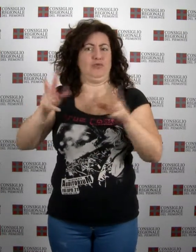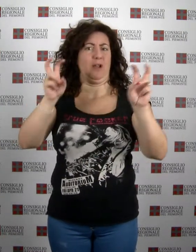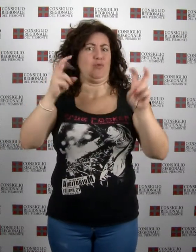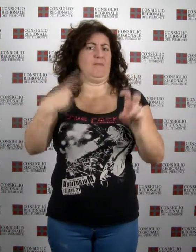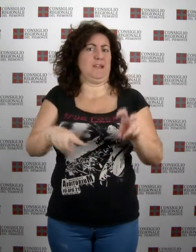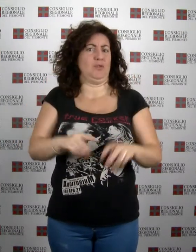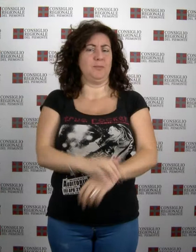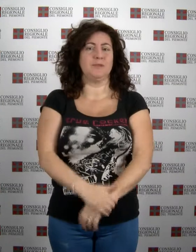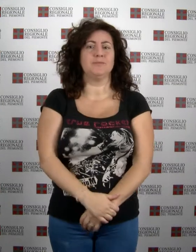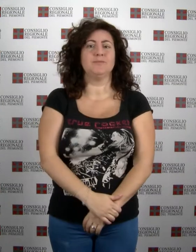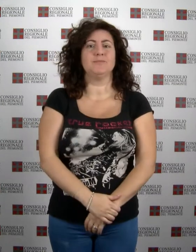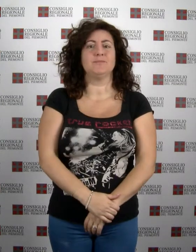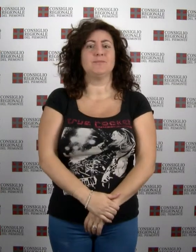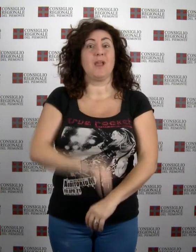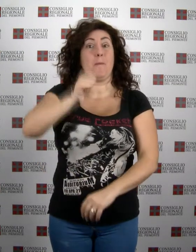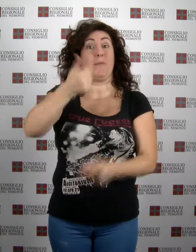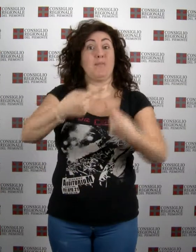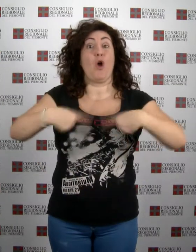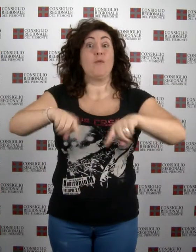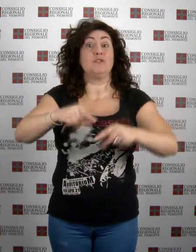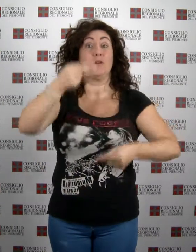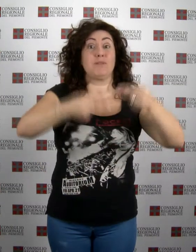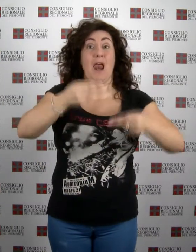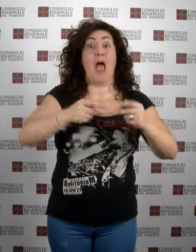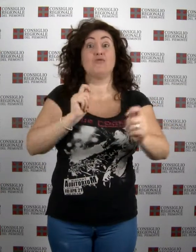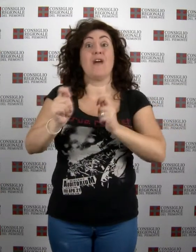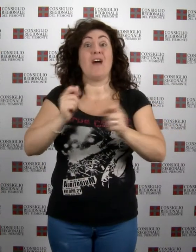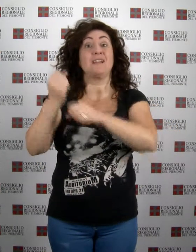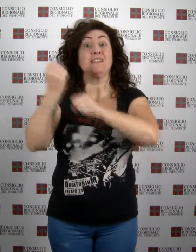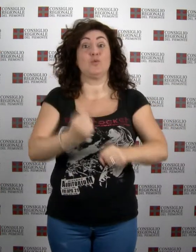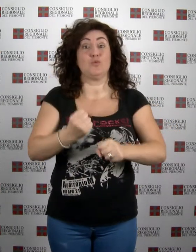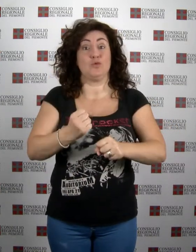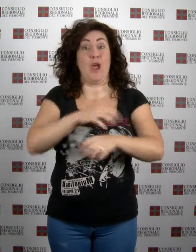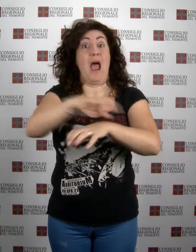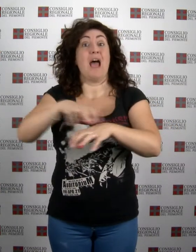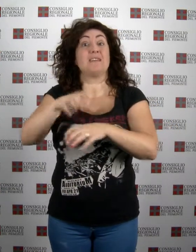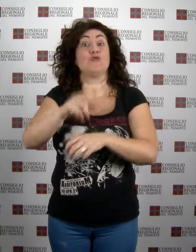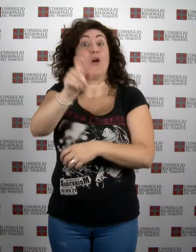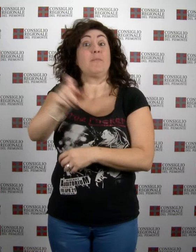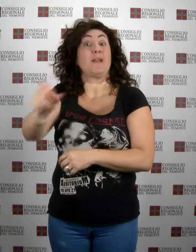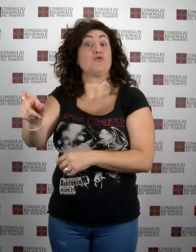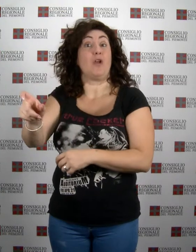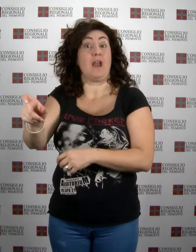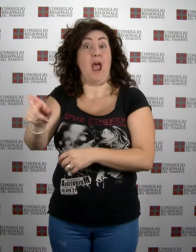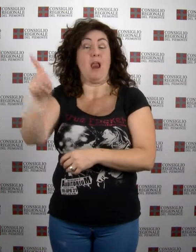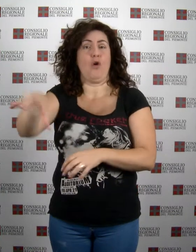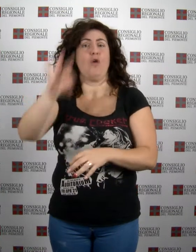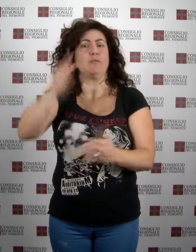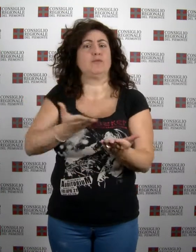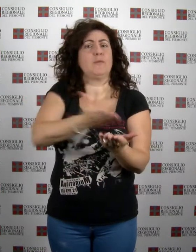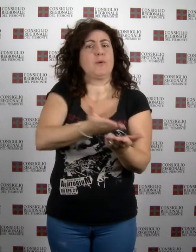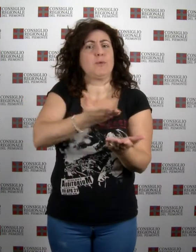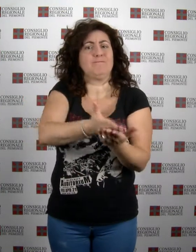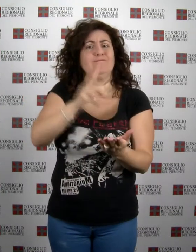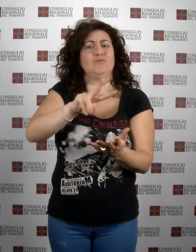La prima commissione, Bilancio e Affari Istituzionali, con l'assessore al personale, ha iniziato l'esame delle proposte per creare il segretario